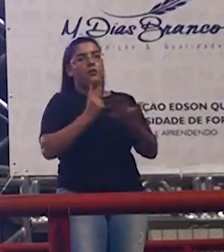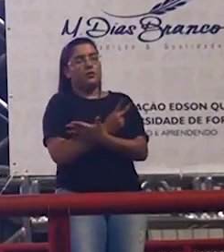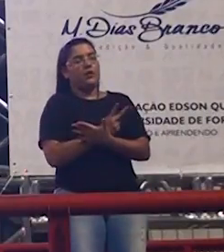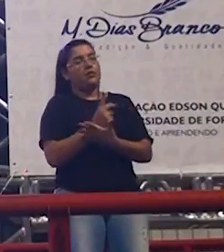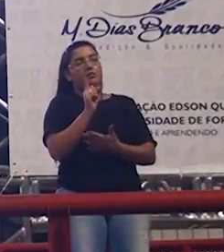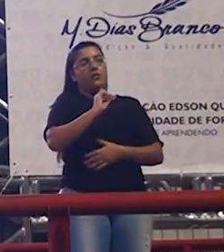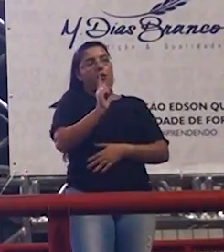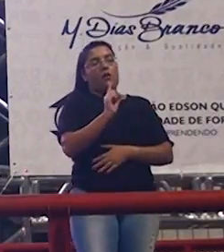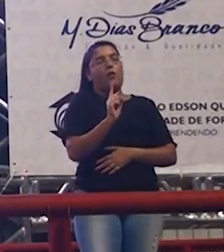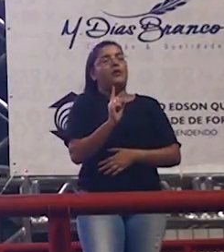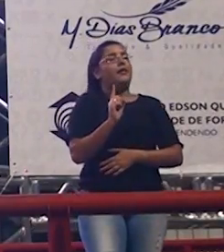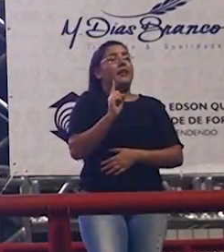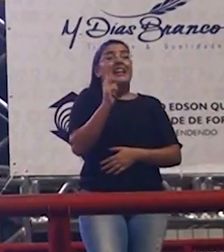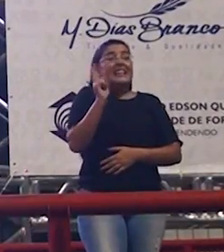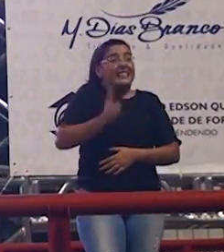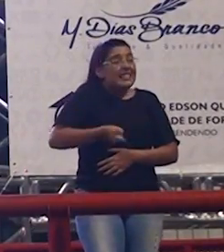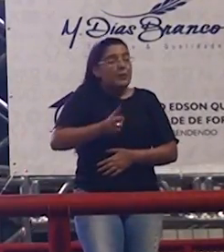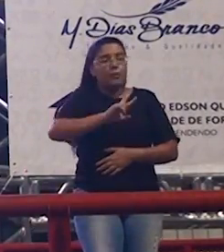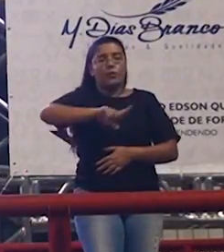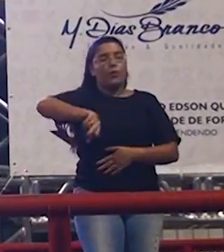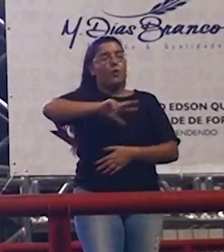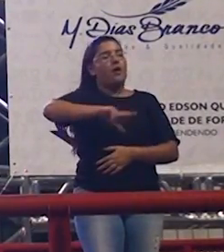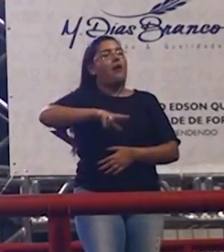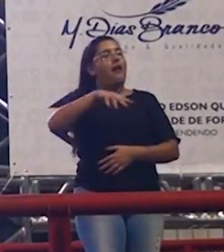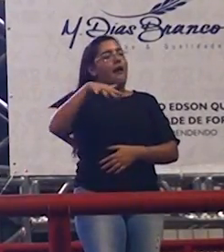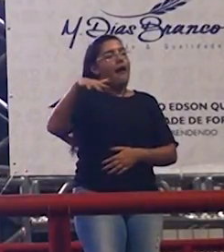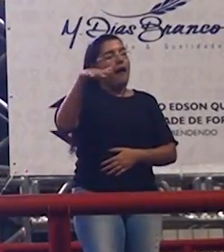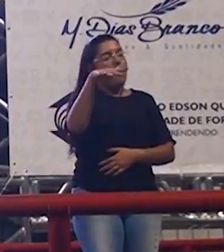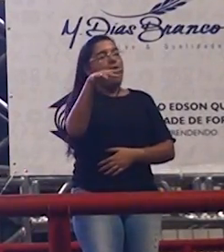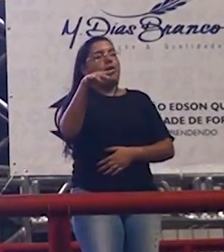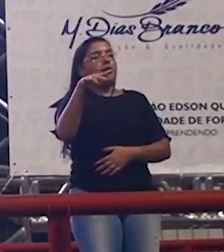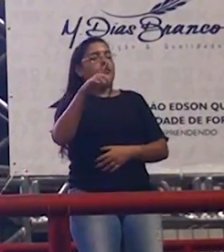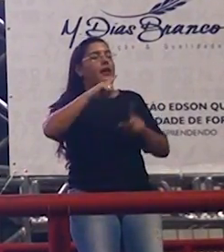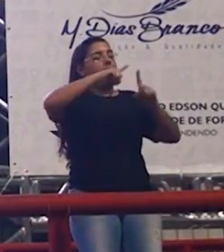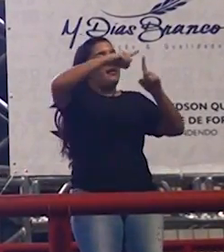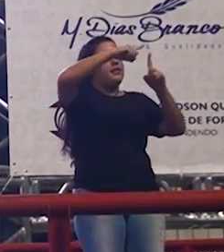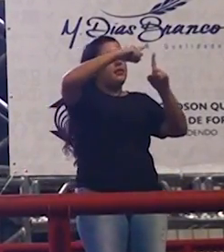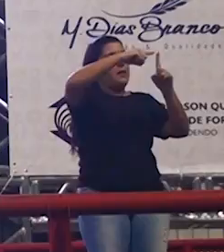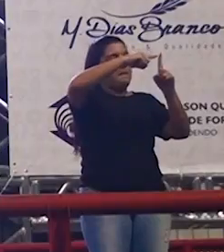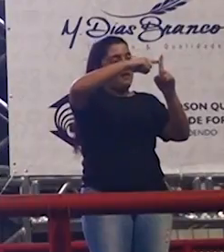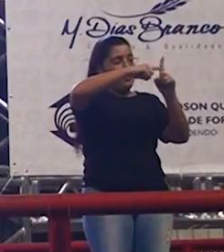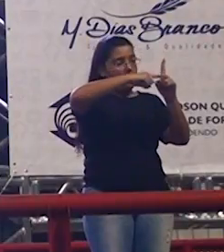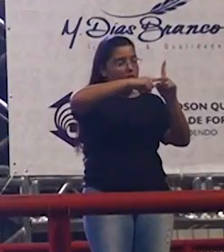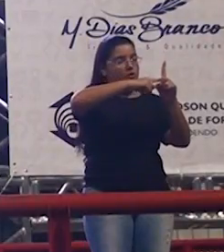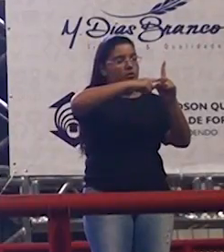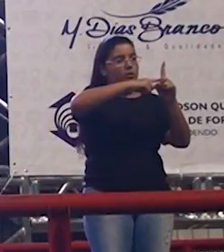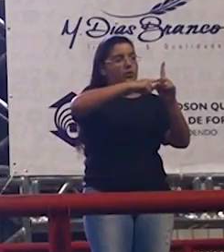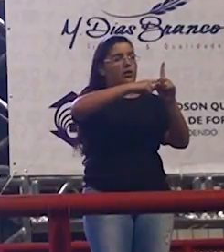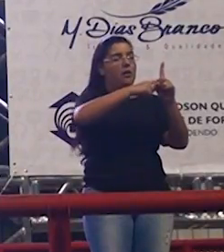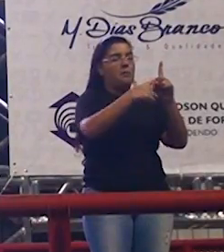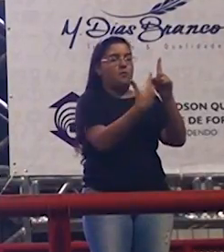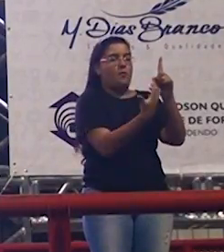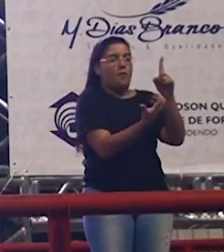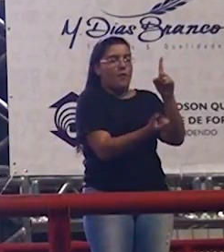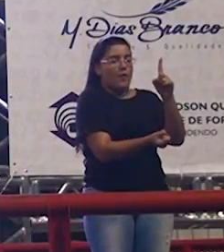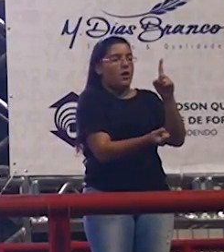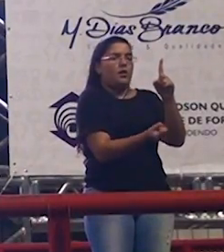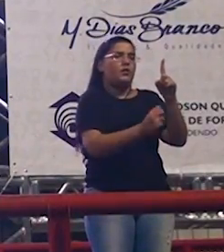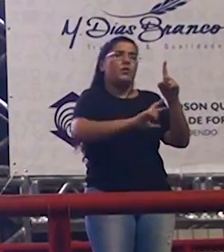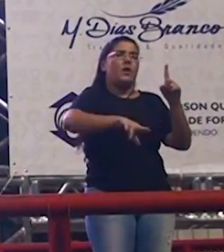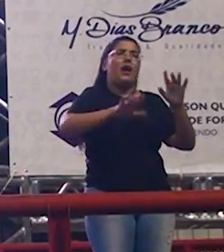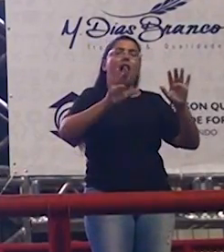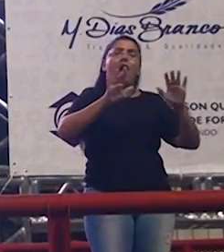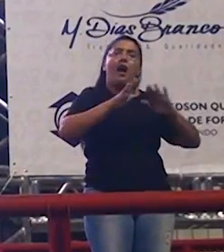cuidado. Nem sempre as áreas de menor temperatura terão maior pressão. Professor, mas não é